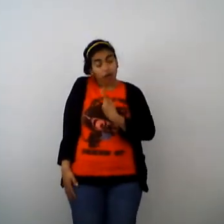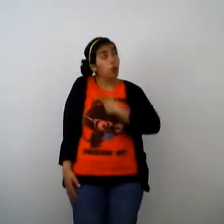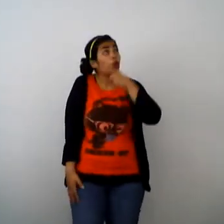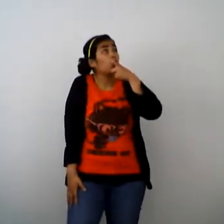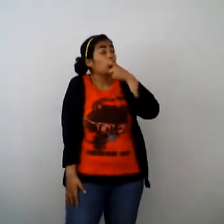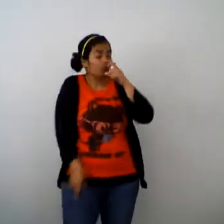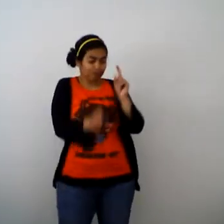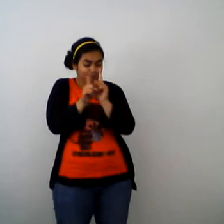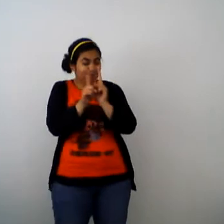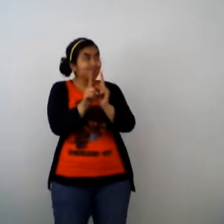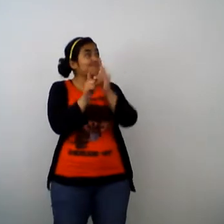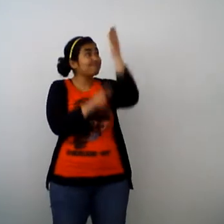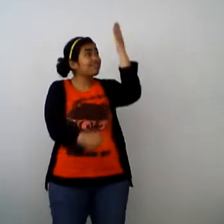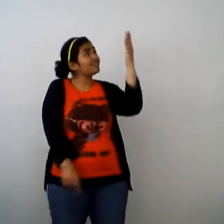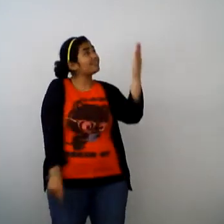te necesito.